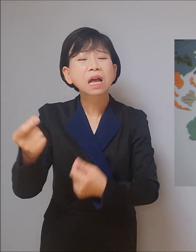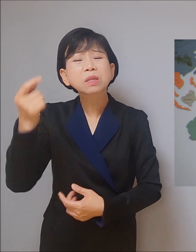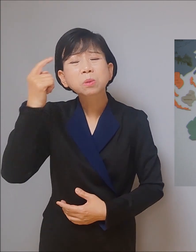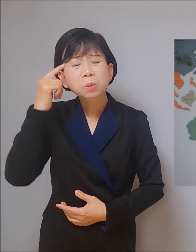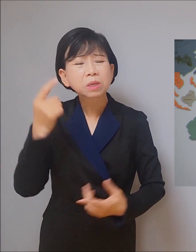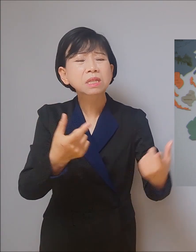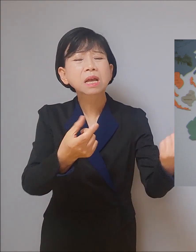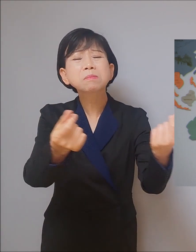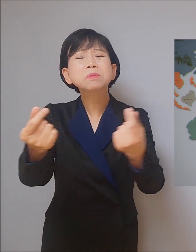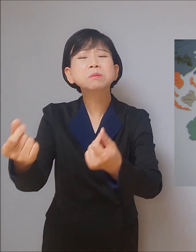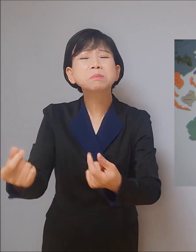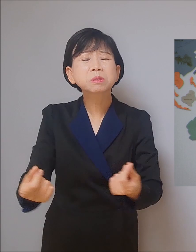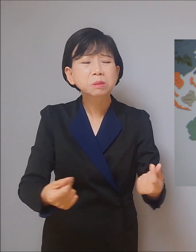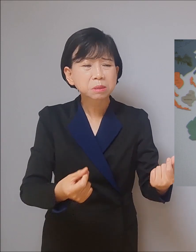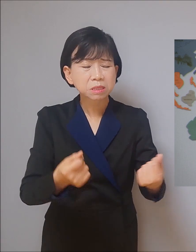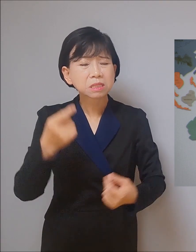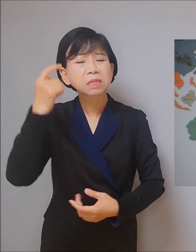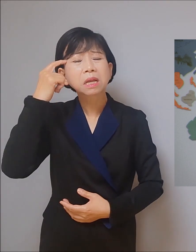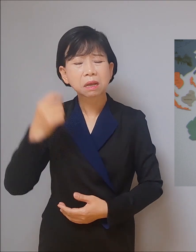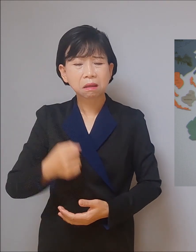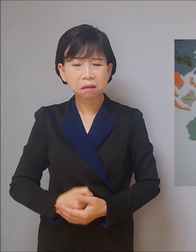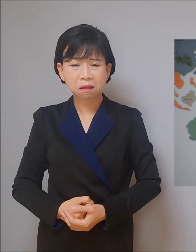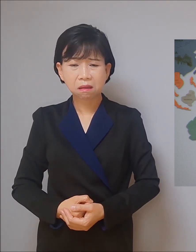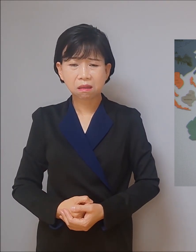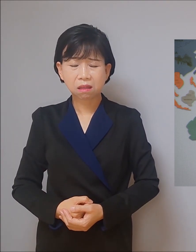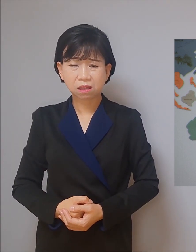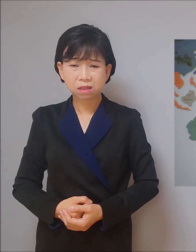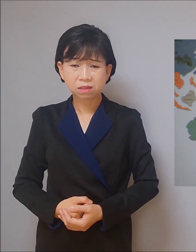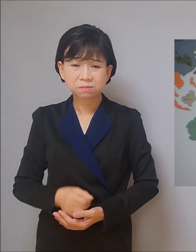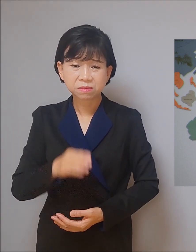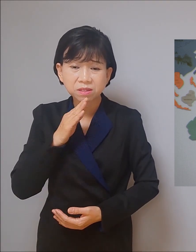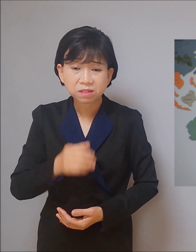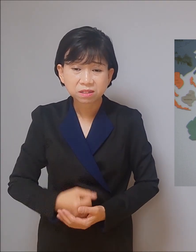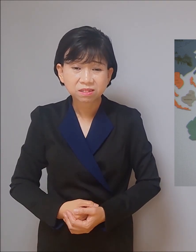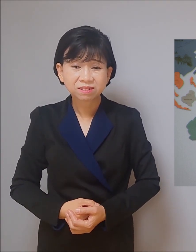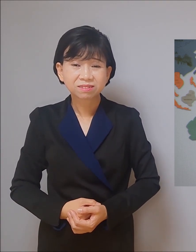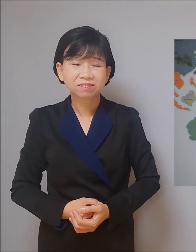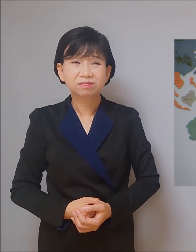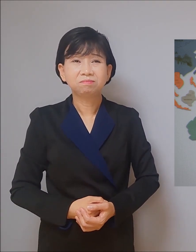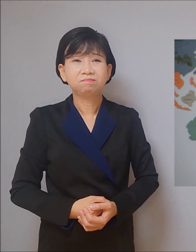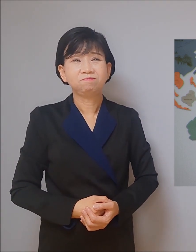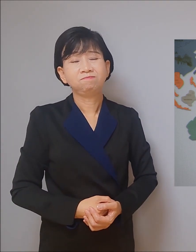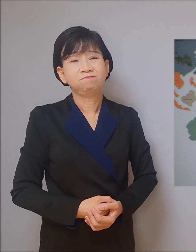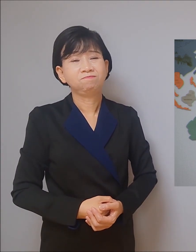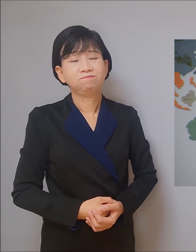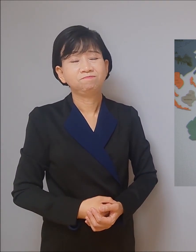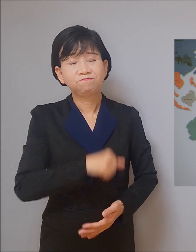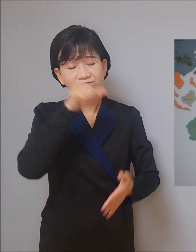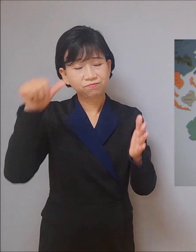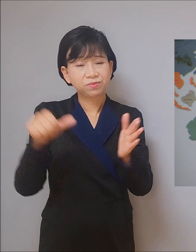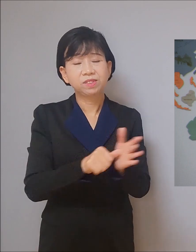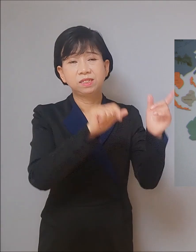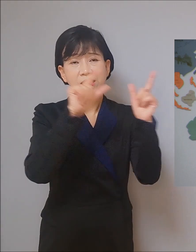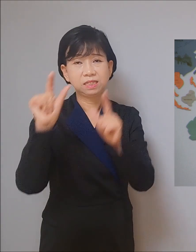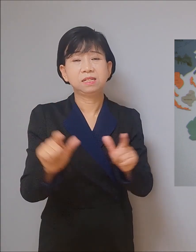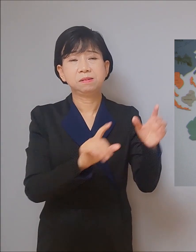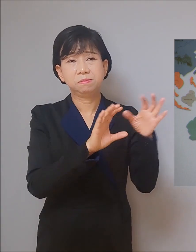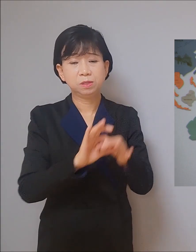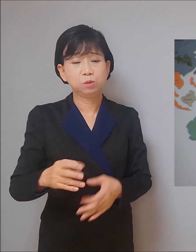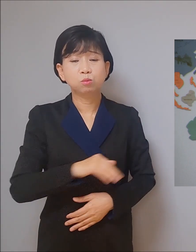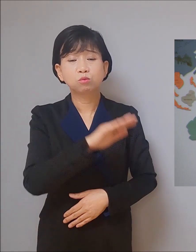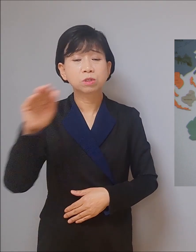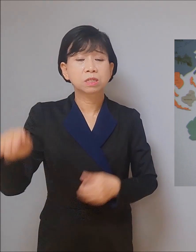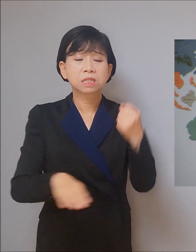그렇잖아요. 다들 그렇게 생각한대요. 이 말은 인생을 살면서